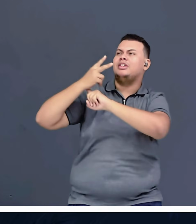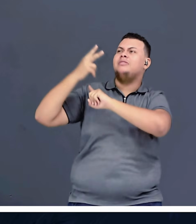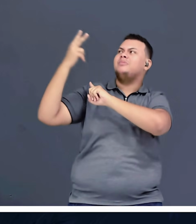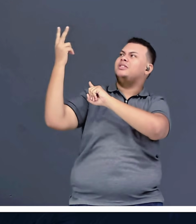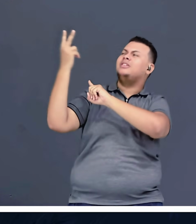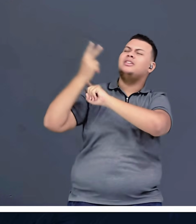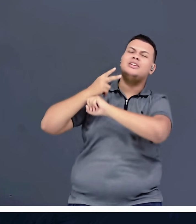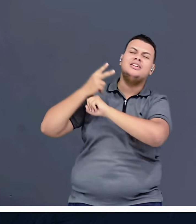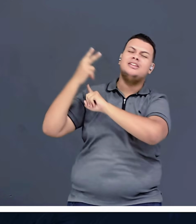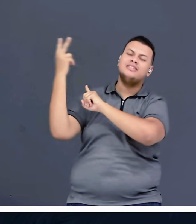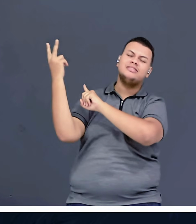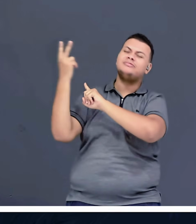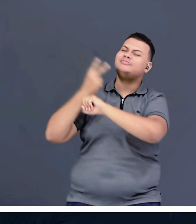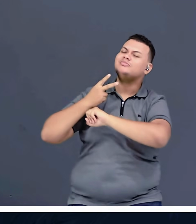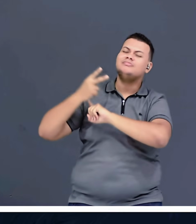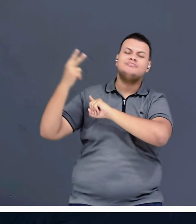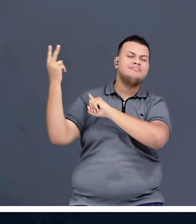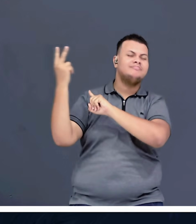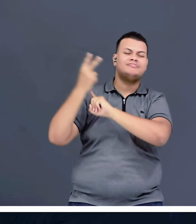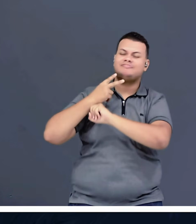cuida de mim.